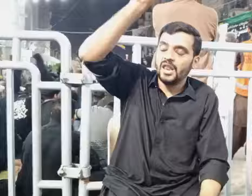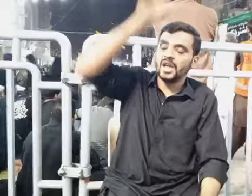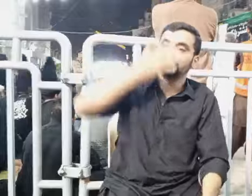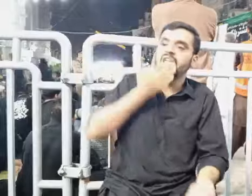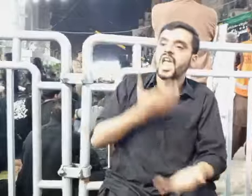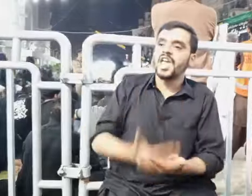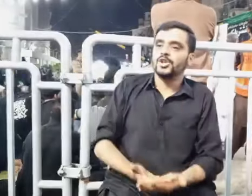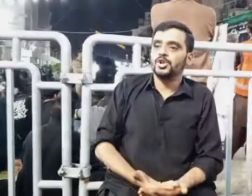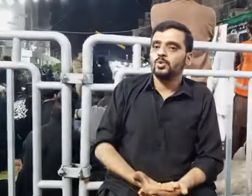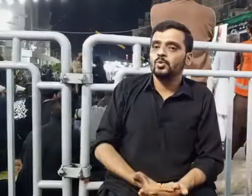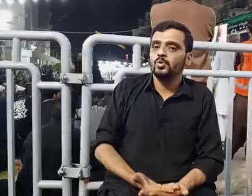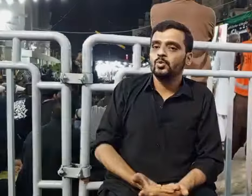لی۔